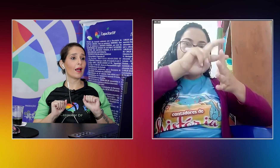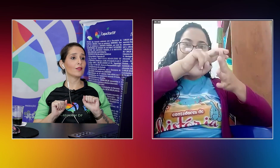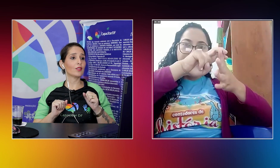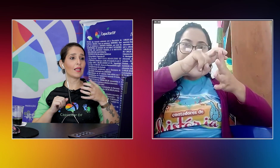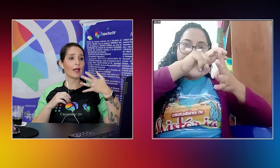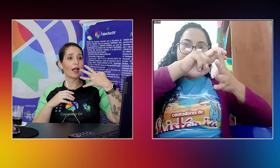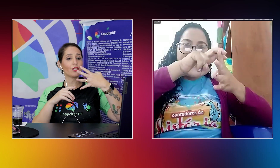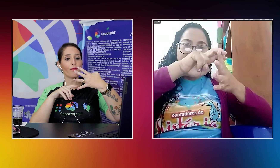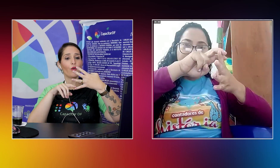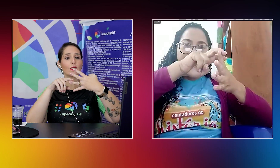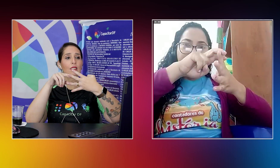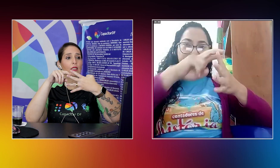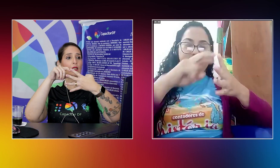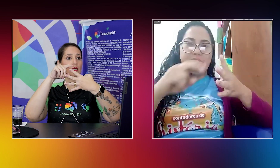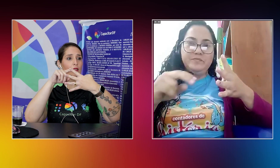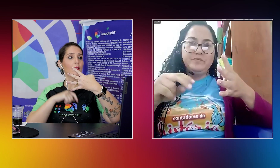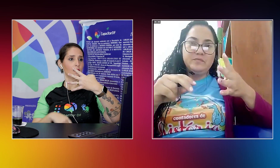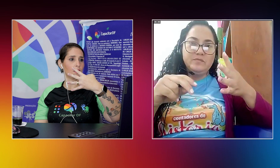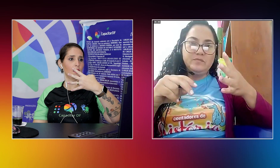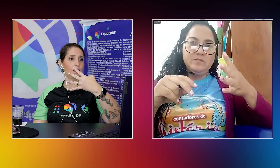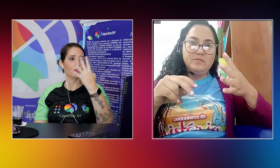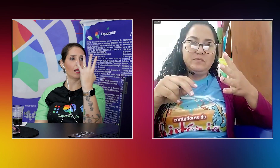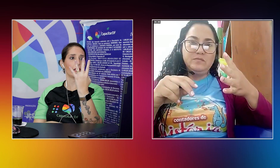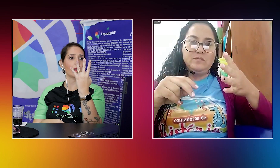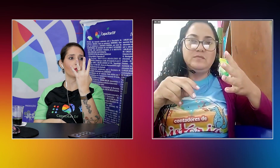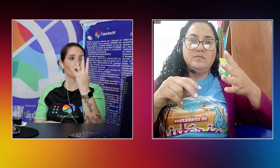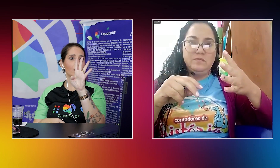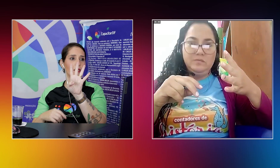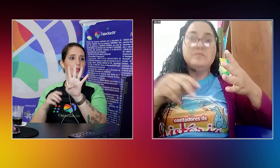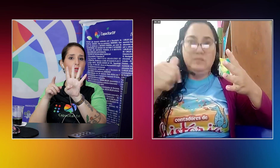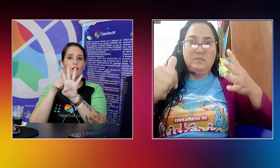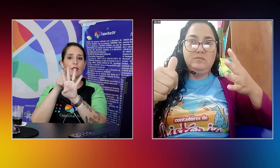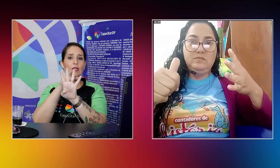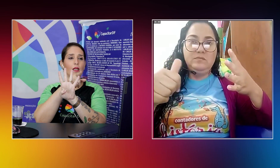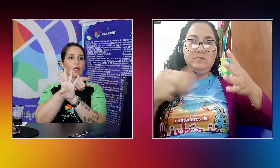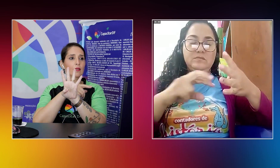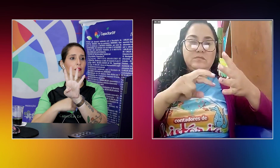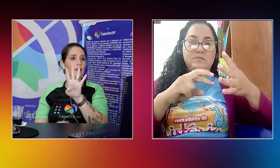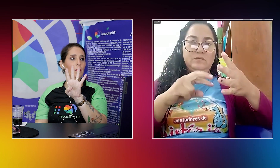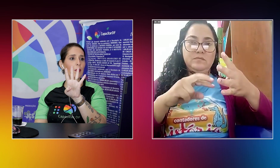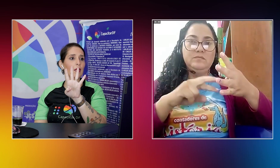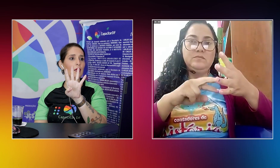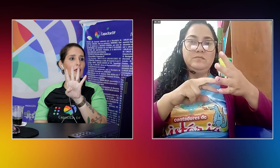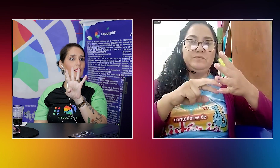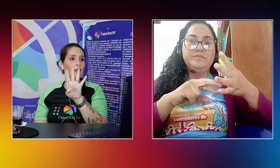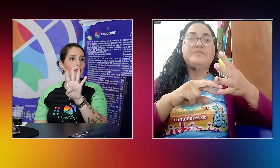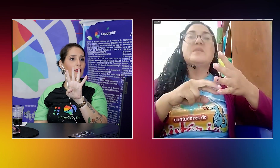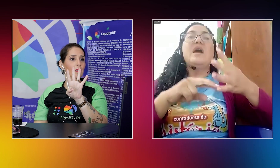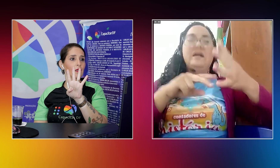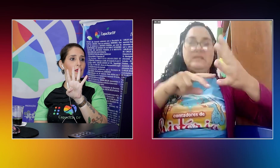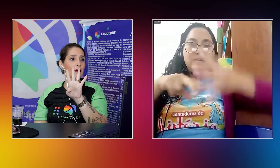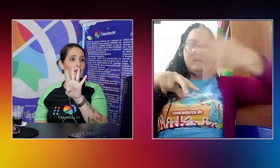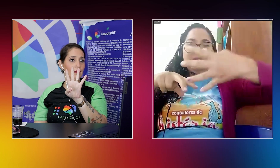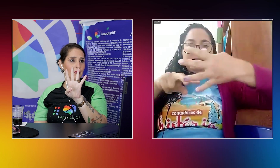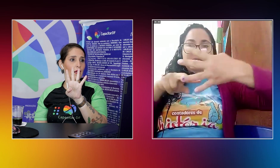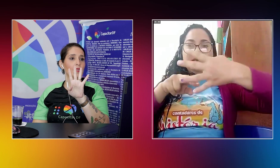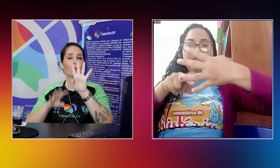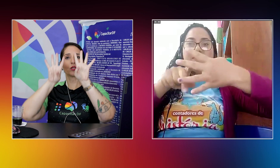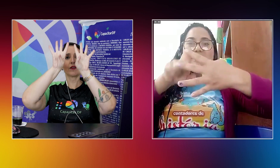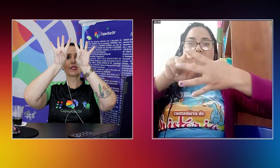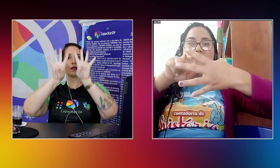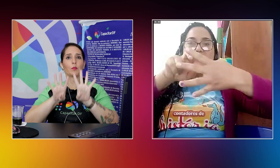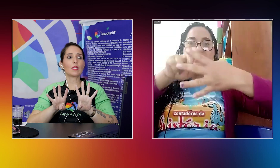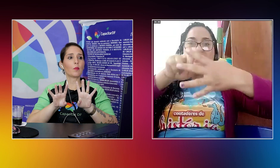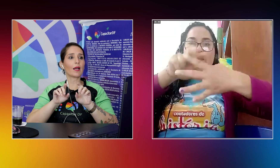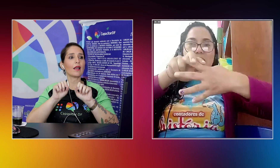da grade. Se a grade for assim, sim. Se a grade for assim, você tem que fazer ela em pé. Ah, tá. Assim, aí Aí faz você assim,